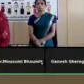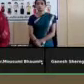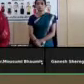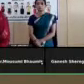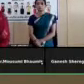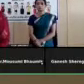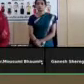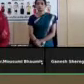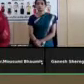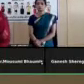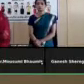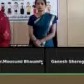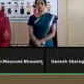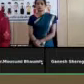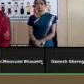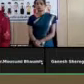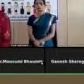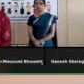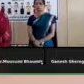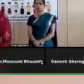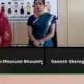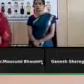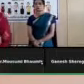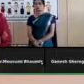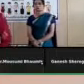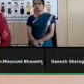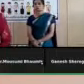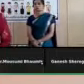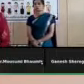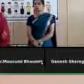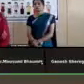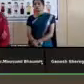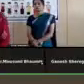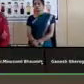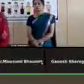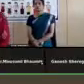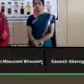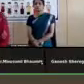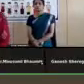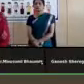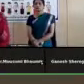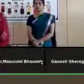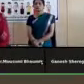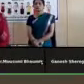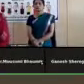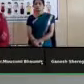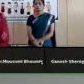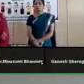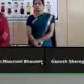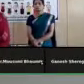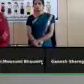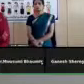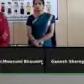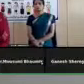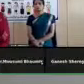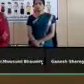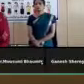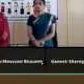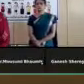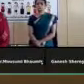प्रलेखीकरण, डॉक्यूमेंटेशन और प्रसार सेवाएं, श्राव्य सुगम्य पठन सामग्री का उत्पादन, संवर्धन और